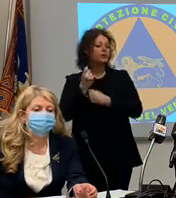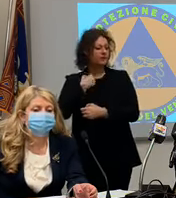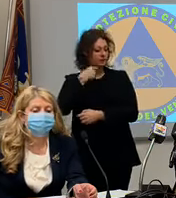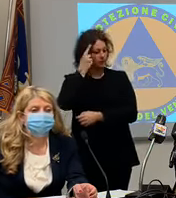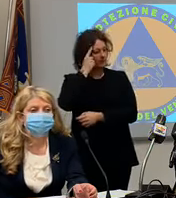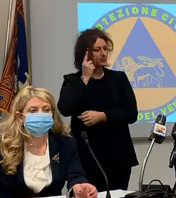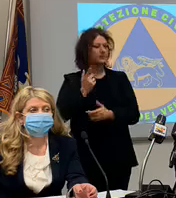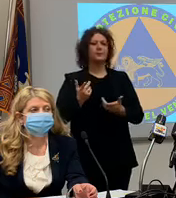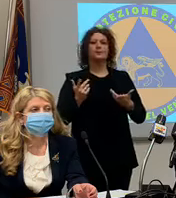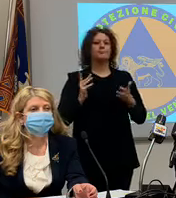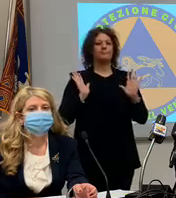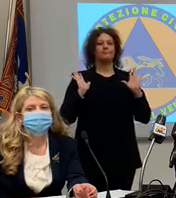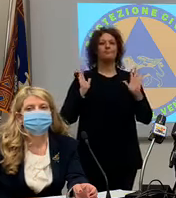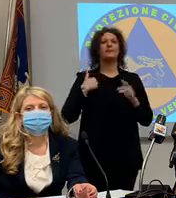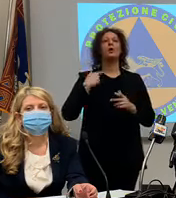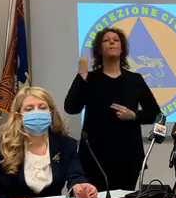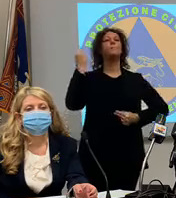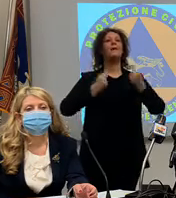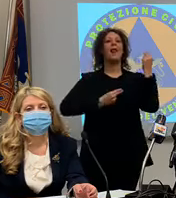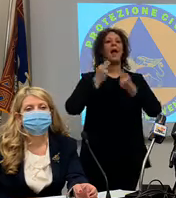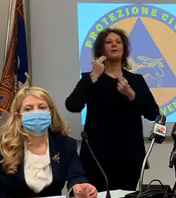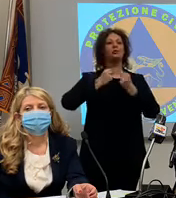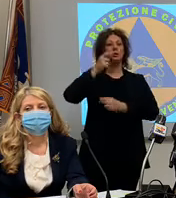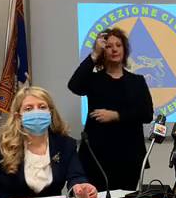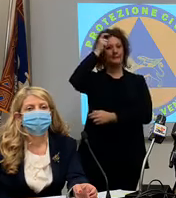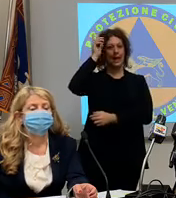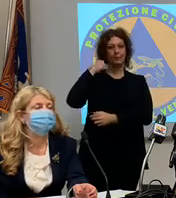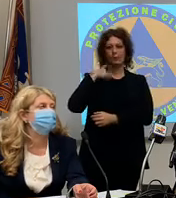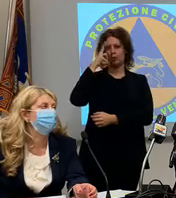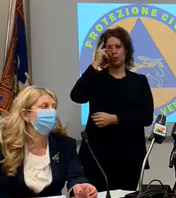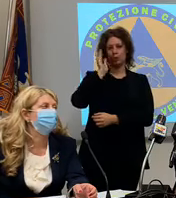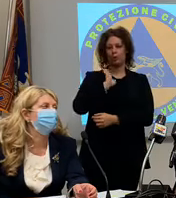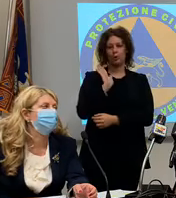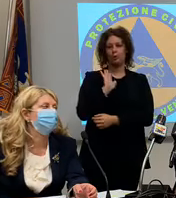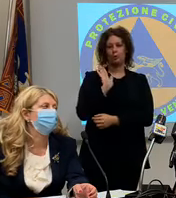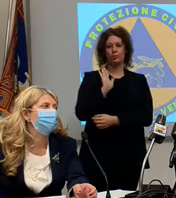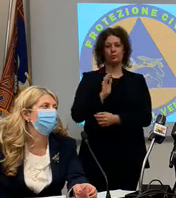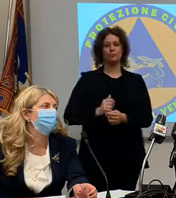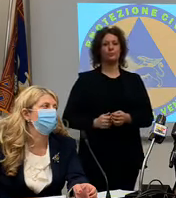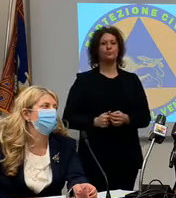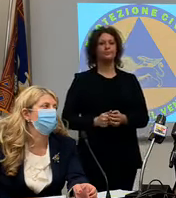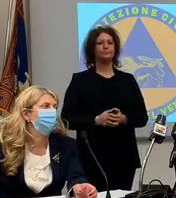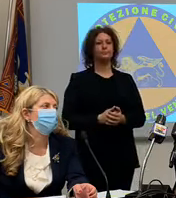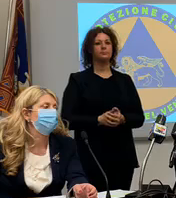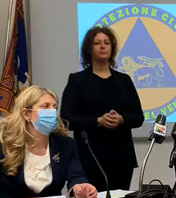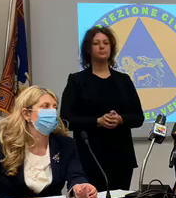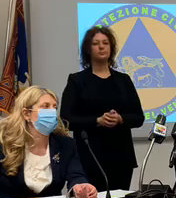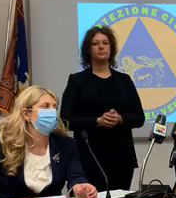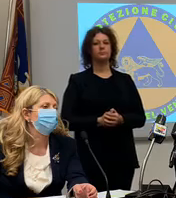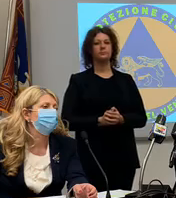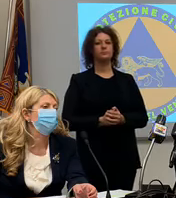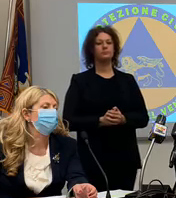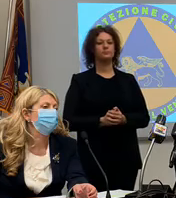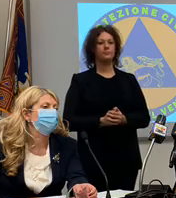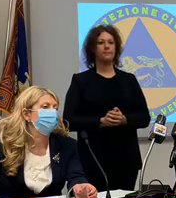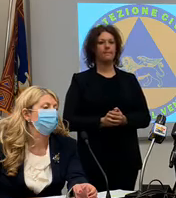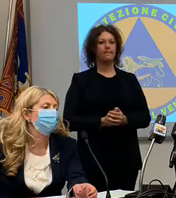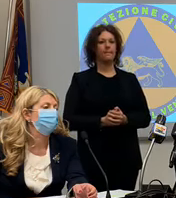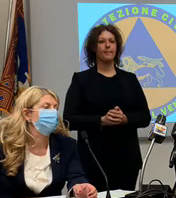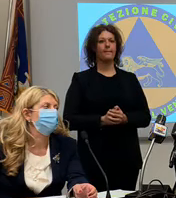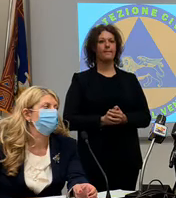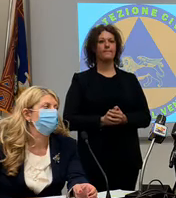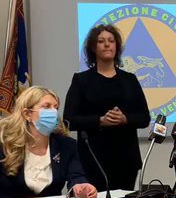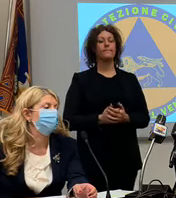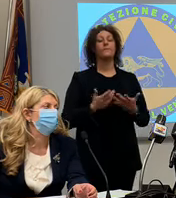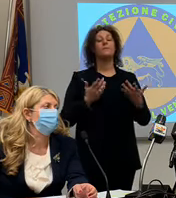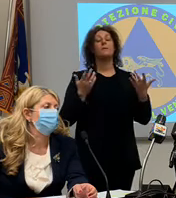io il bilancio dello Stato non lo conosco nel senso non lo so però posso anticiparti una roba che cioè diciamo la voce